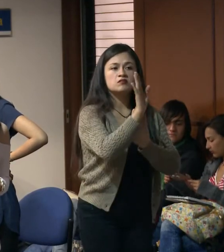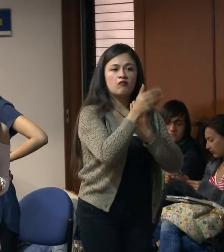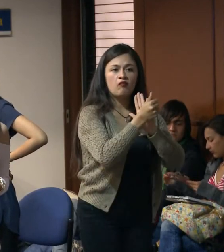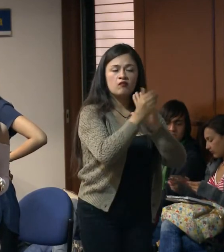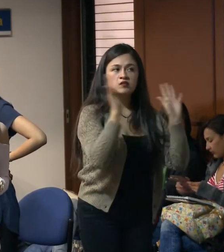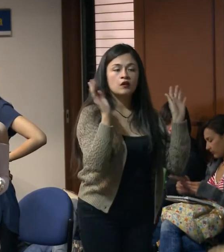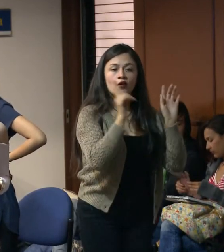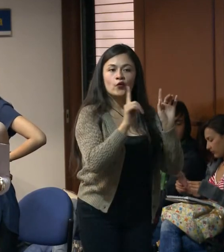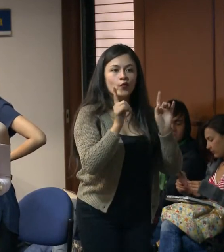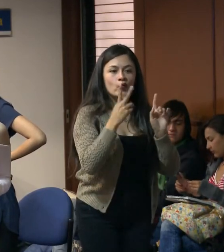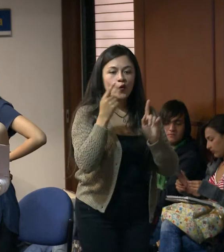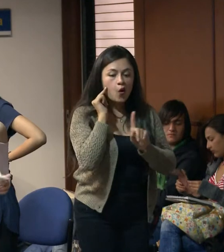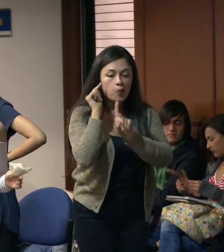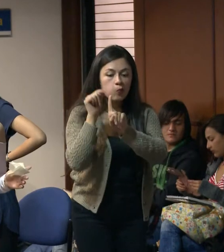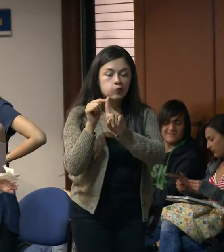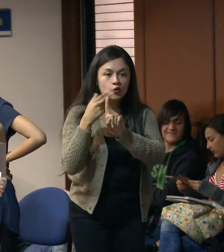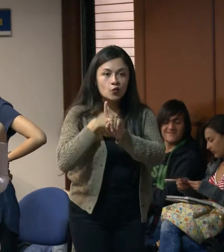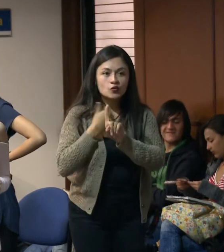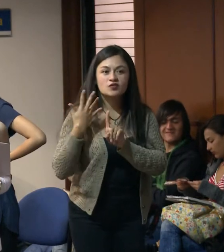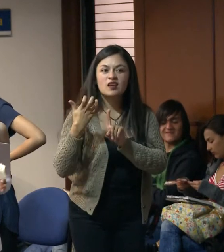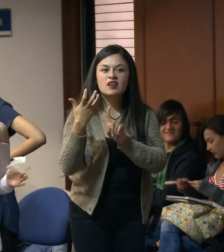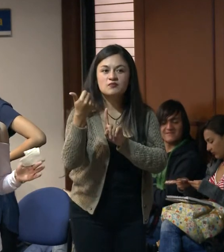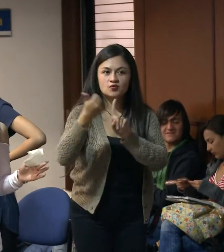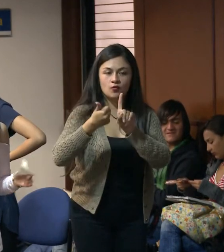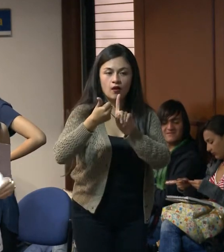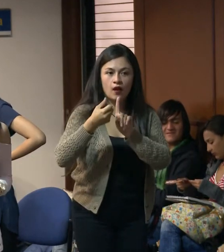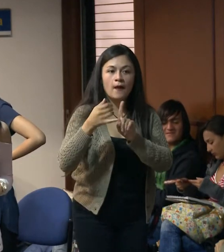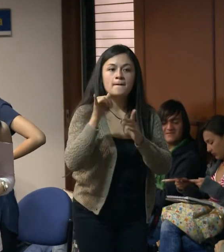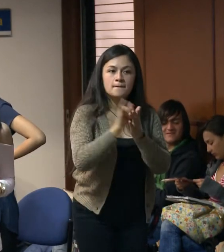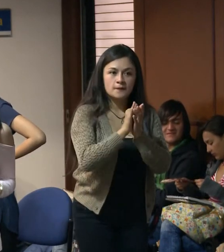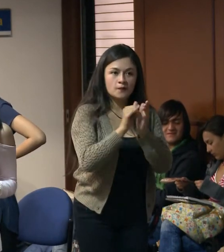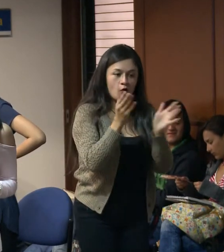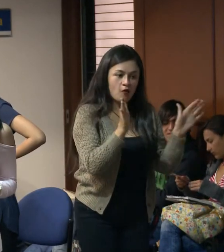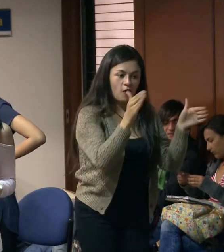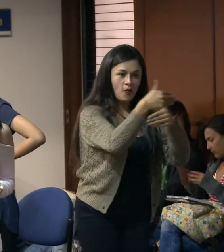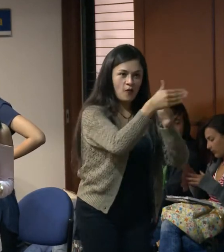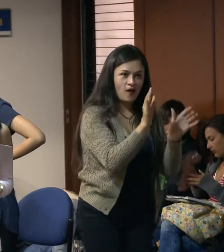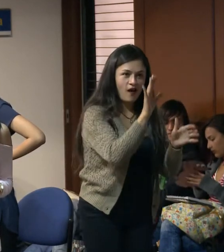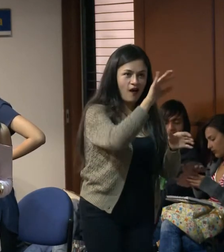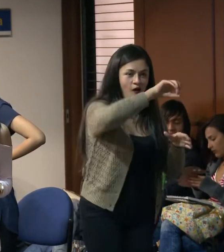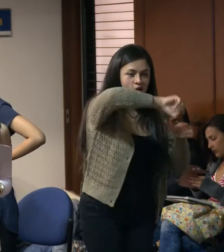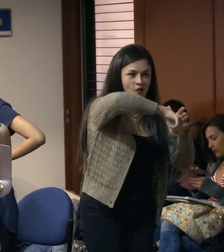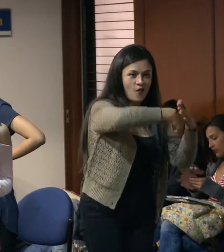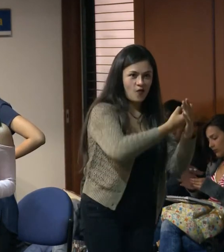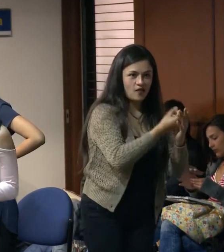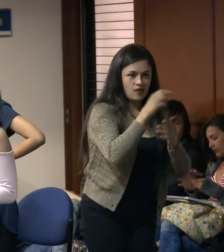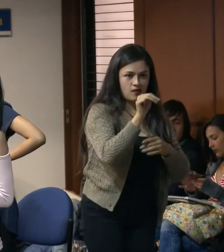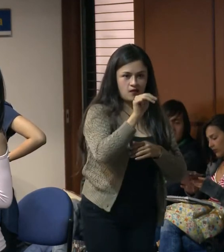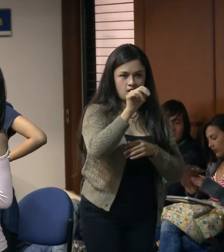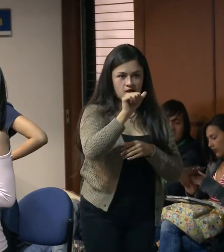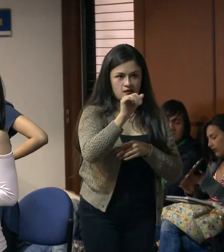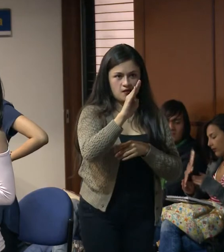sino lo que nosotros pensamos fue dejar un baúl que se llama Mavali,